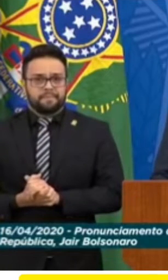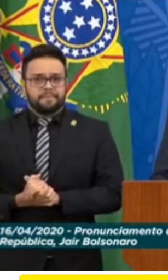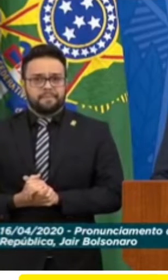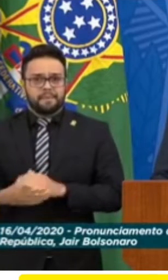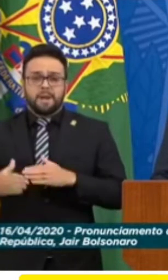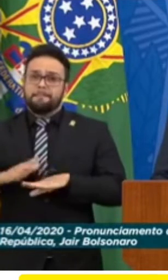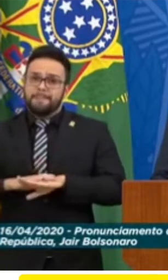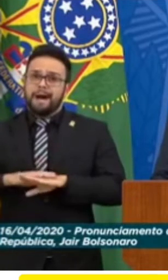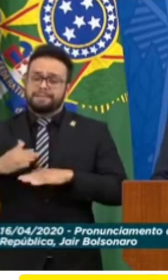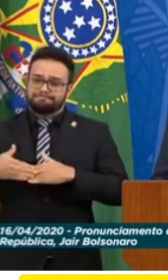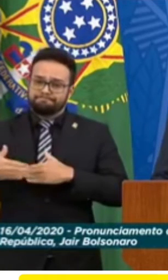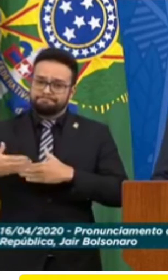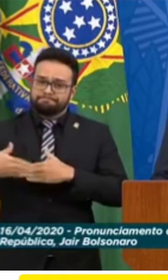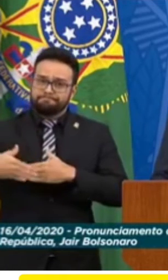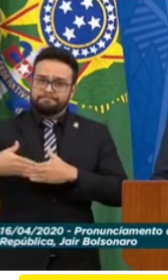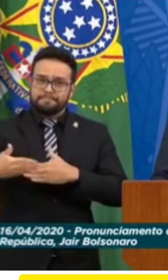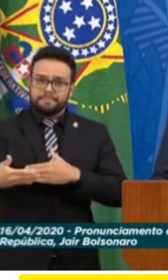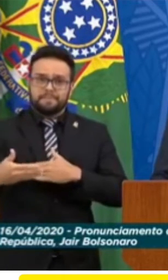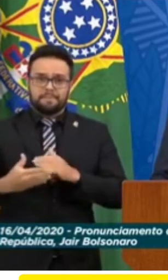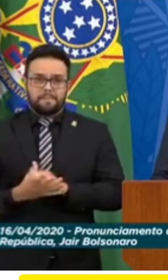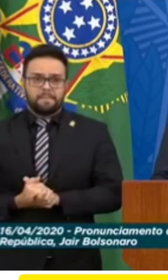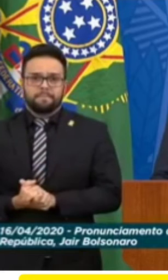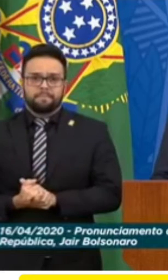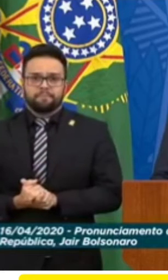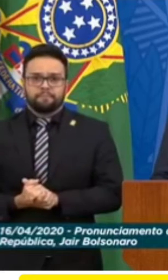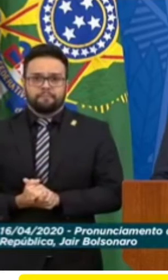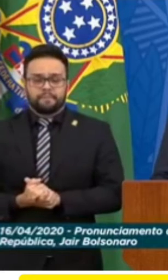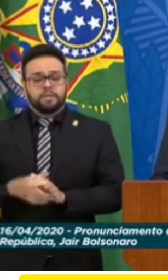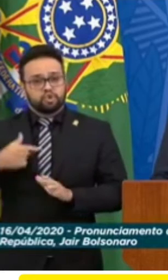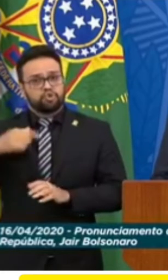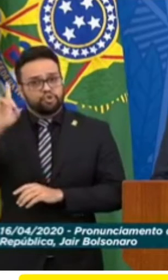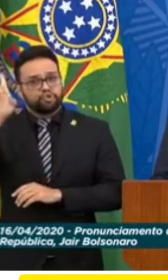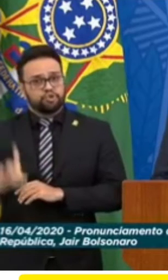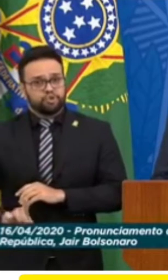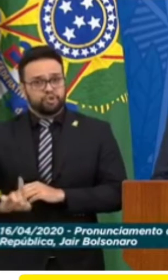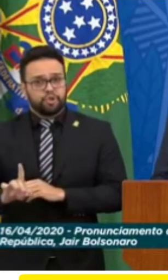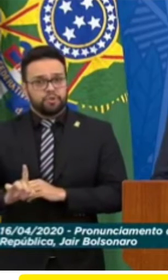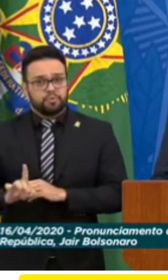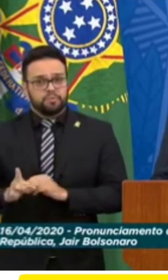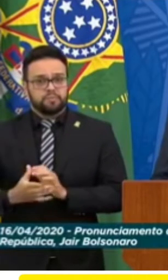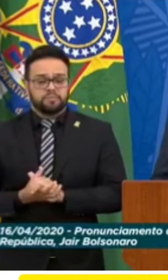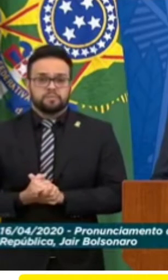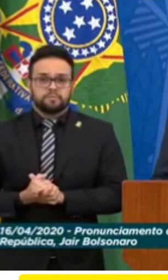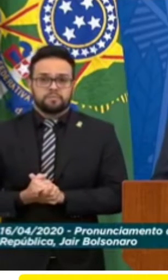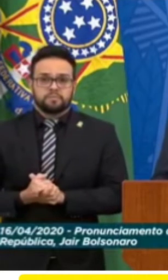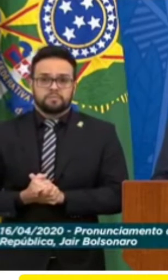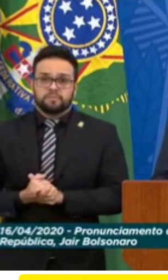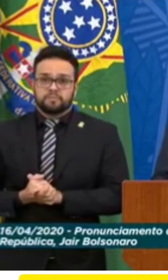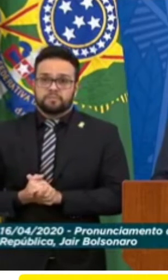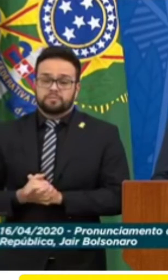Ao longo desse tempo, é direito do ainda ministro